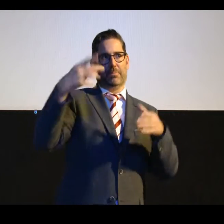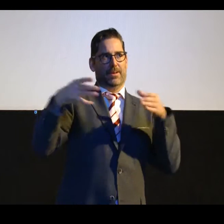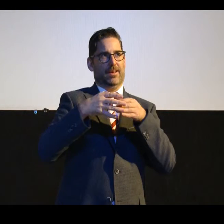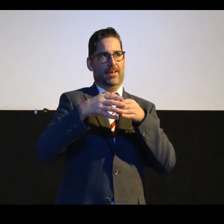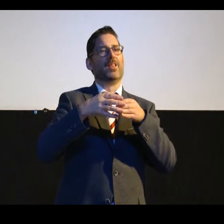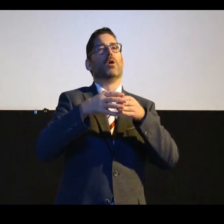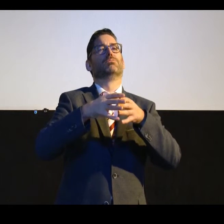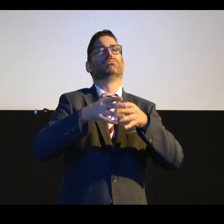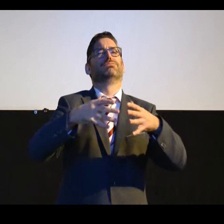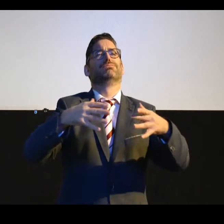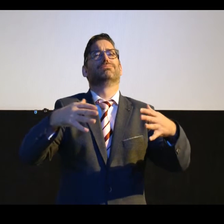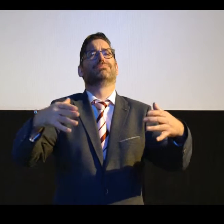la EUD.